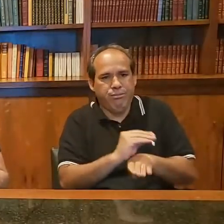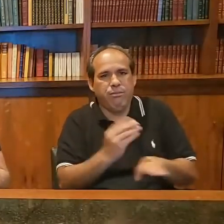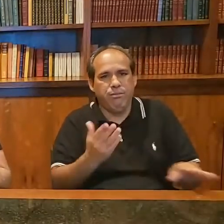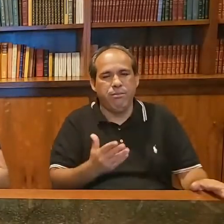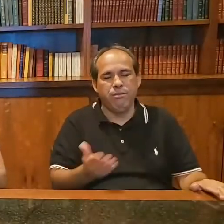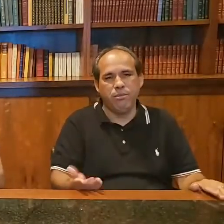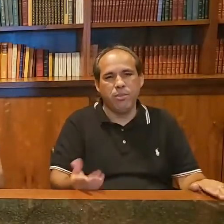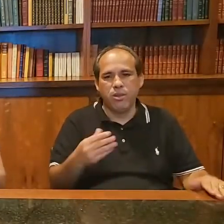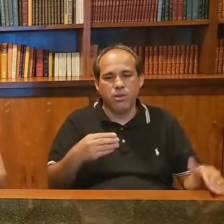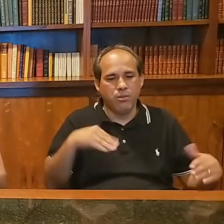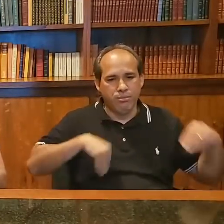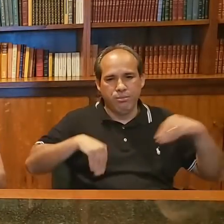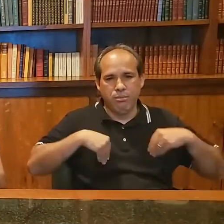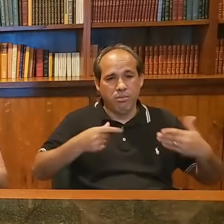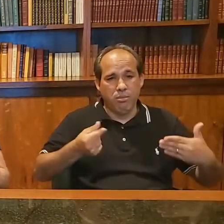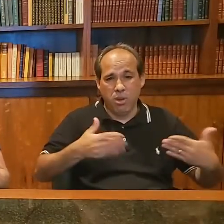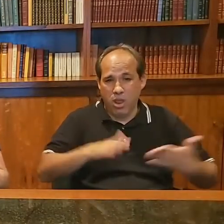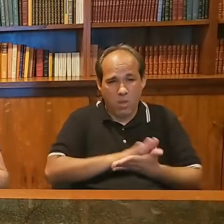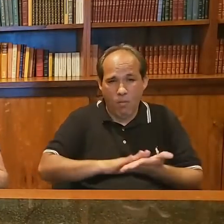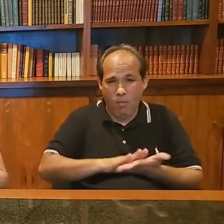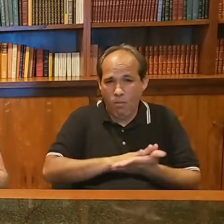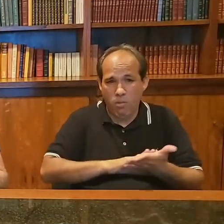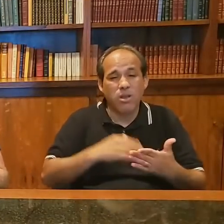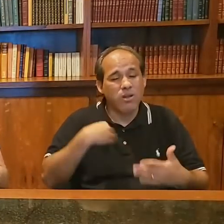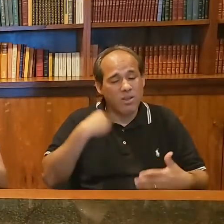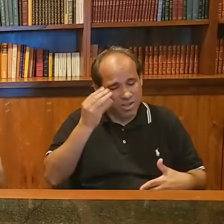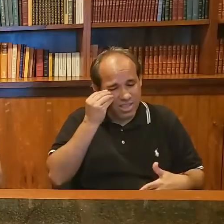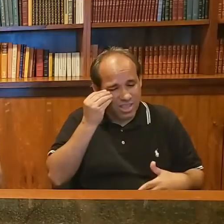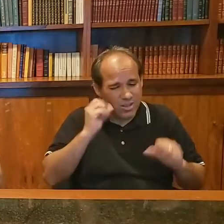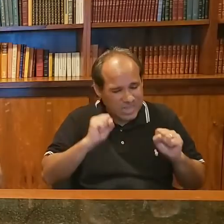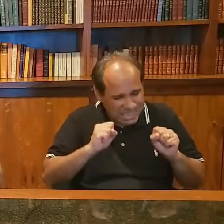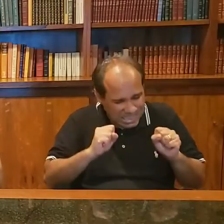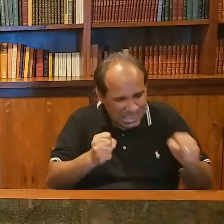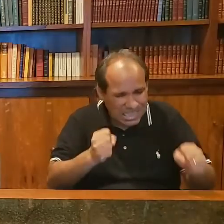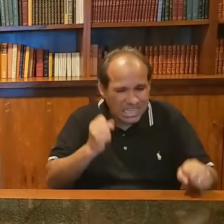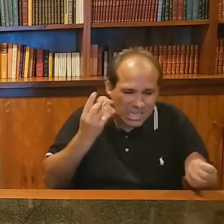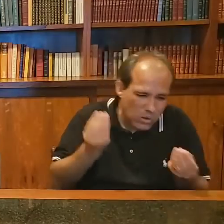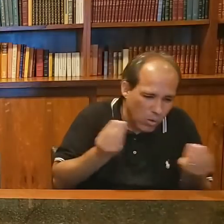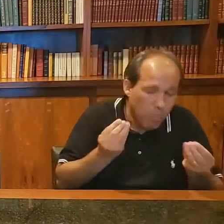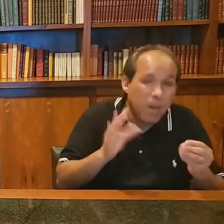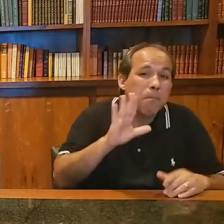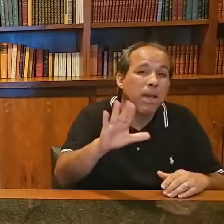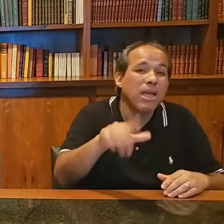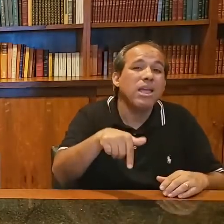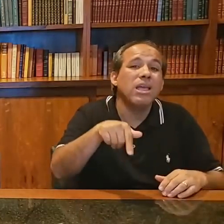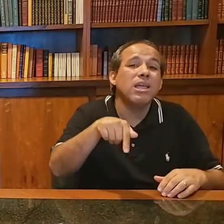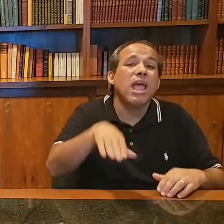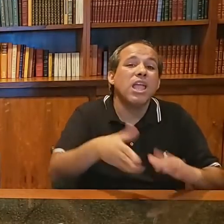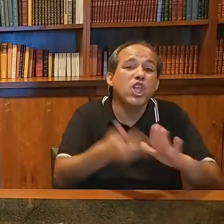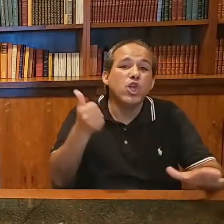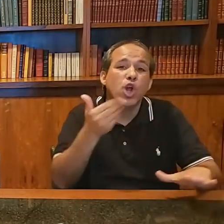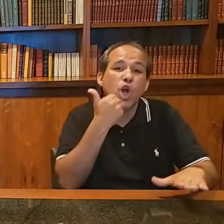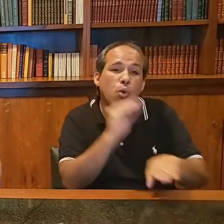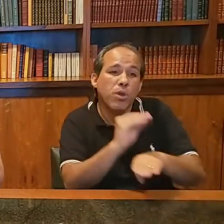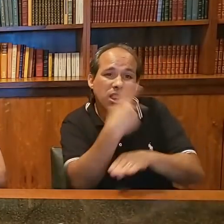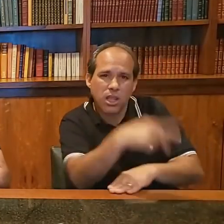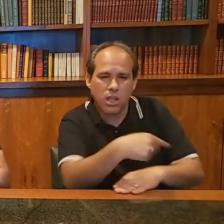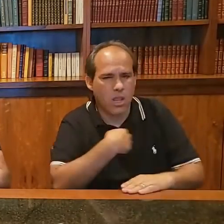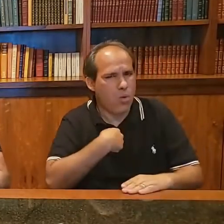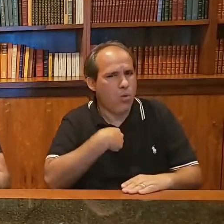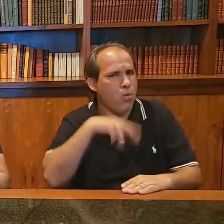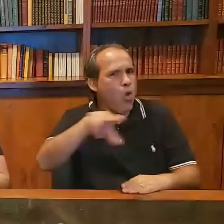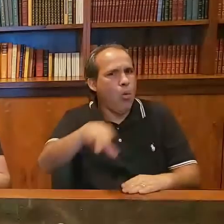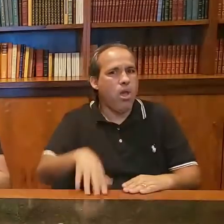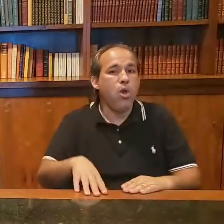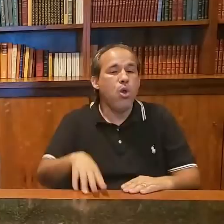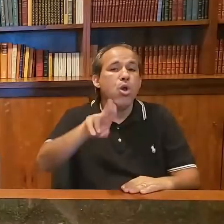pessoal, nós estamos fazendo o que é possível para essas pessoas, mas deixar bem claro, quem tirou o ganha-pão das pessoas não fui eu, que eu nunca falei para